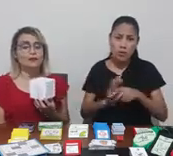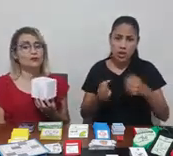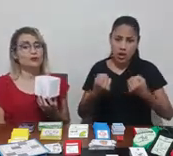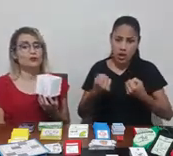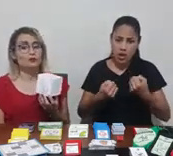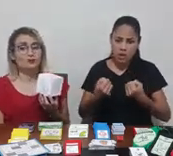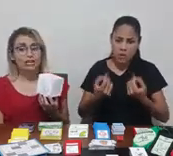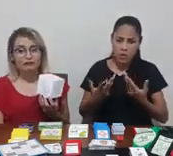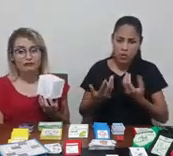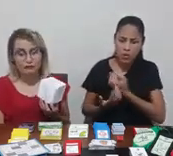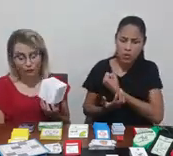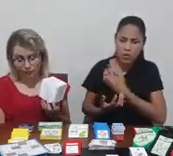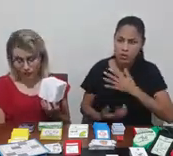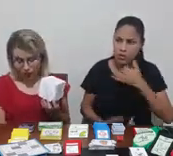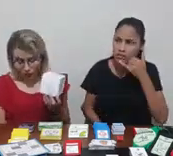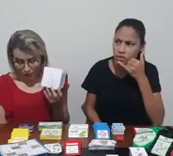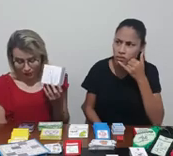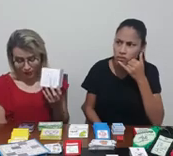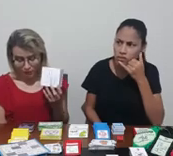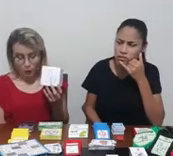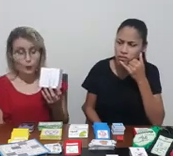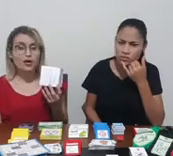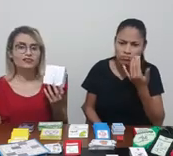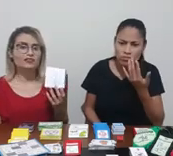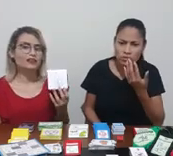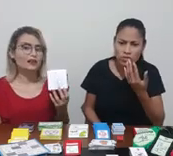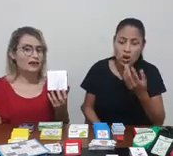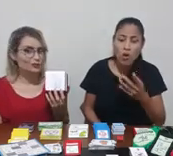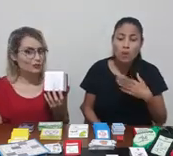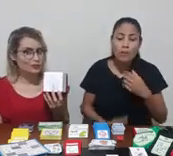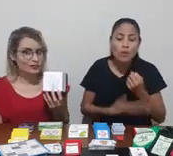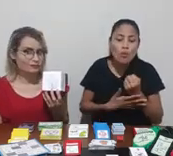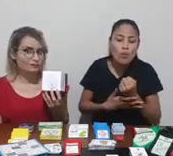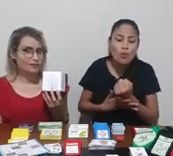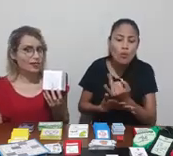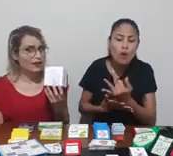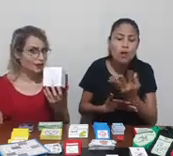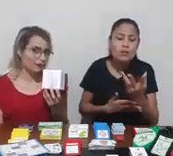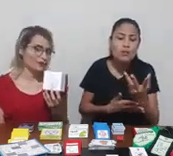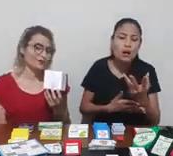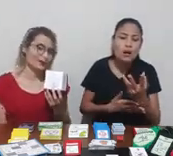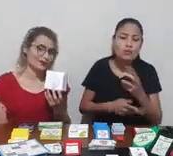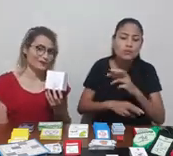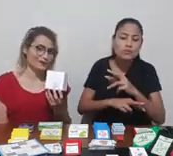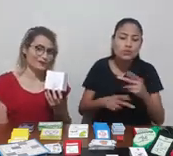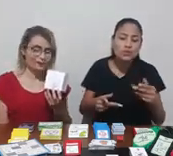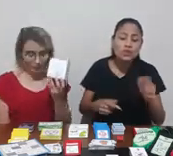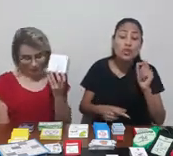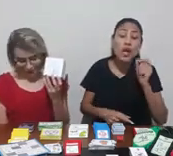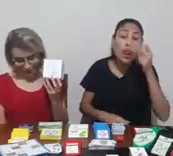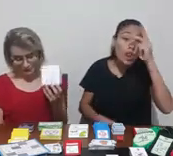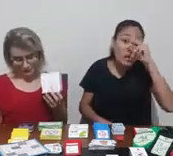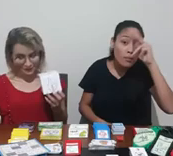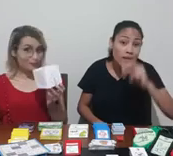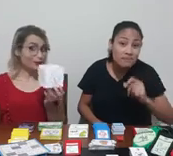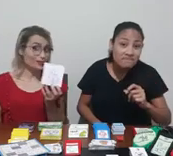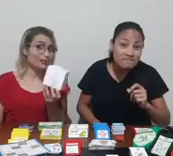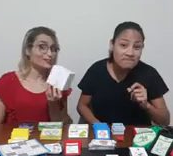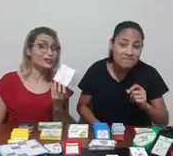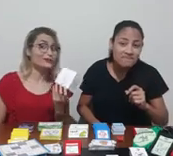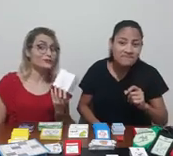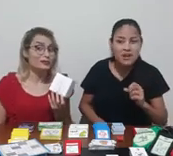para eu dizer o número do meu telefone. Ou isso aqui é para eu quantificar as coisas? Quem lembra disso aí? Pois é.